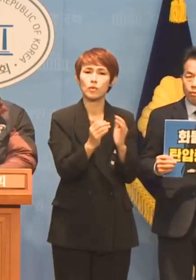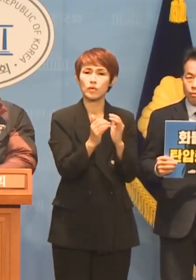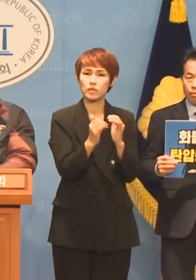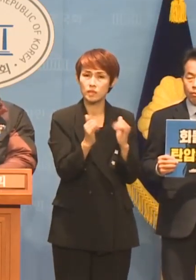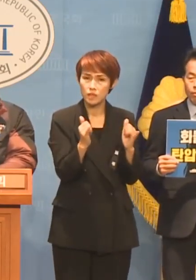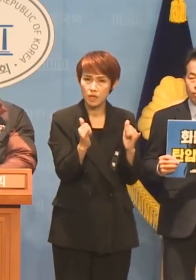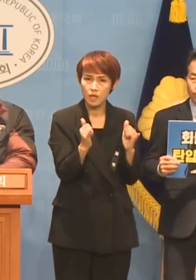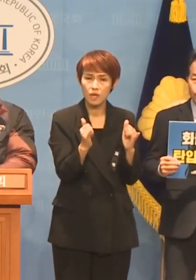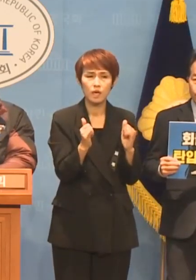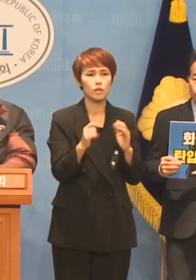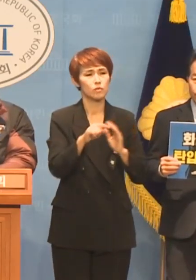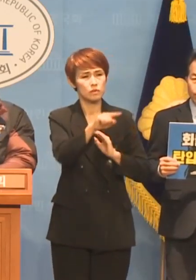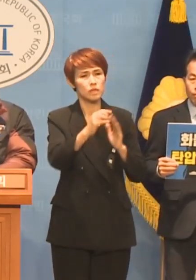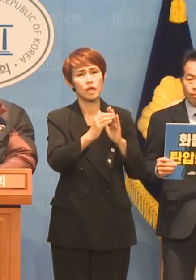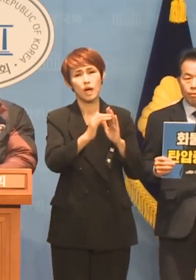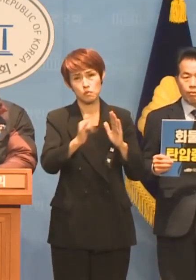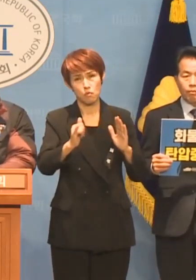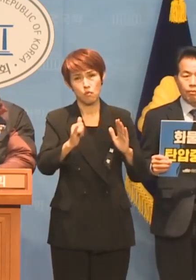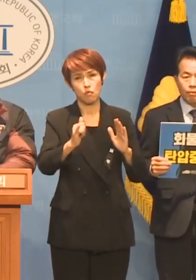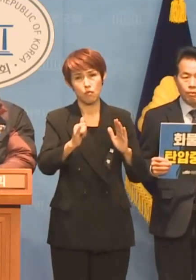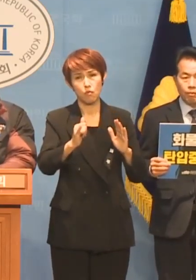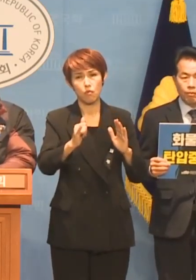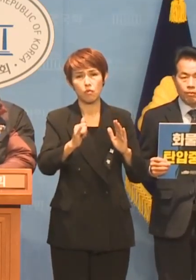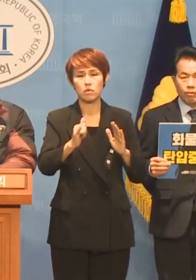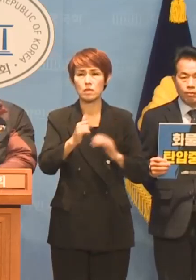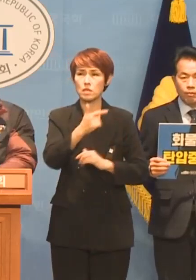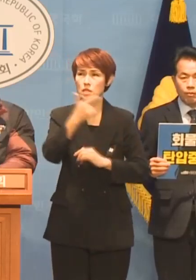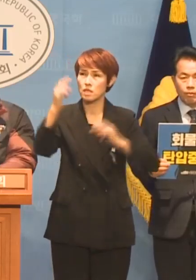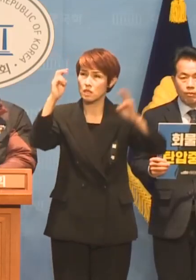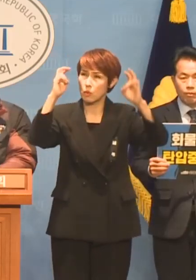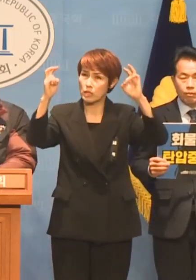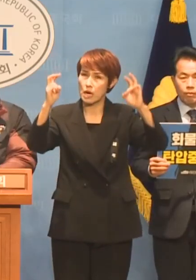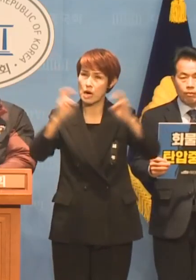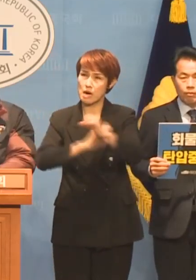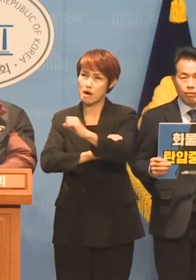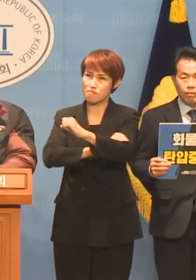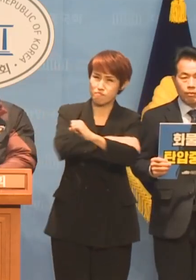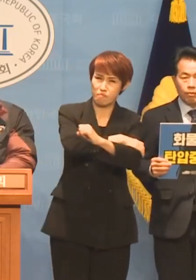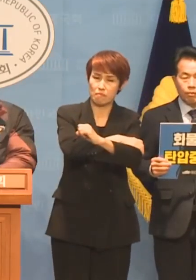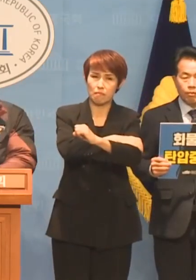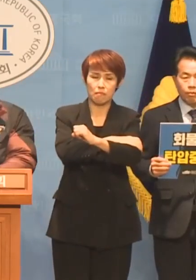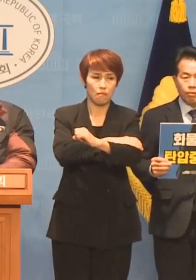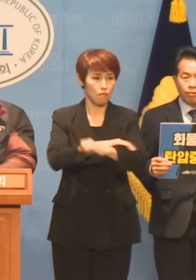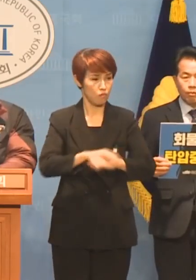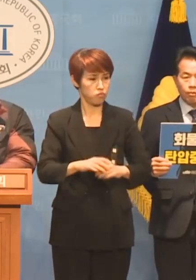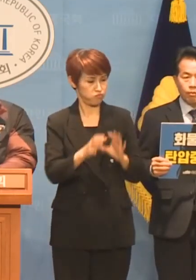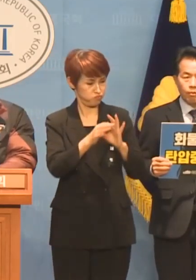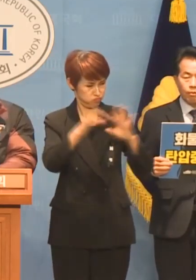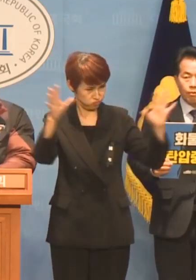노동자와 사랑하는 그 가족까지 대기업 물류사 만행에 시름 말라 죽어 갈 것을